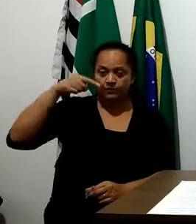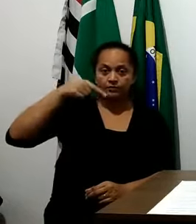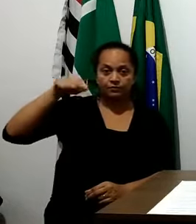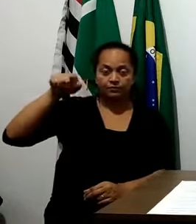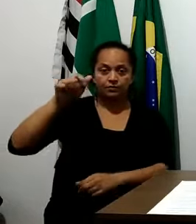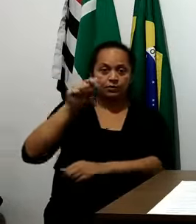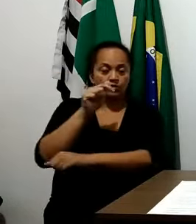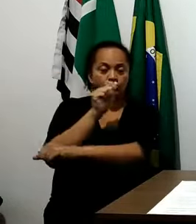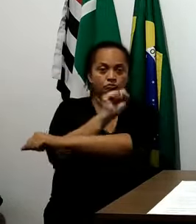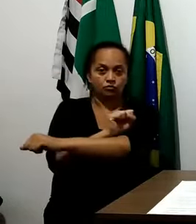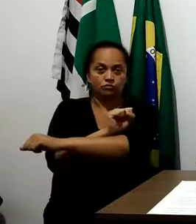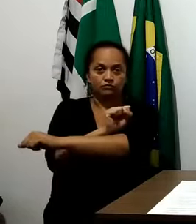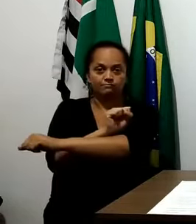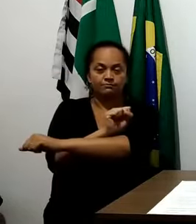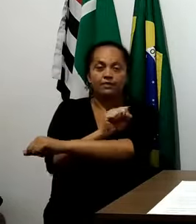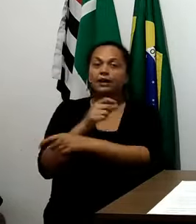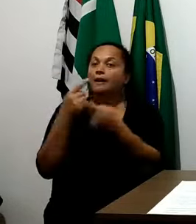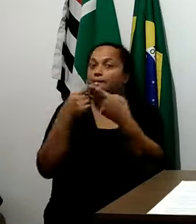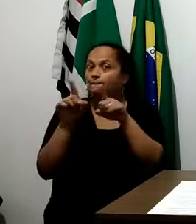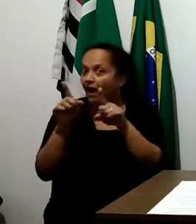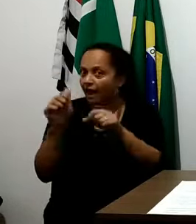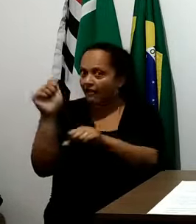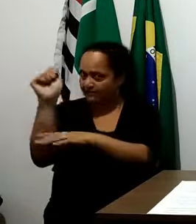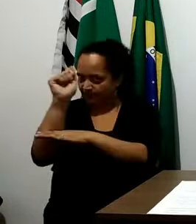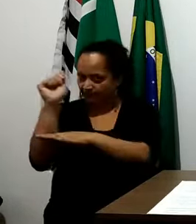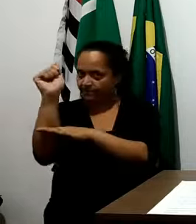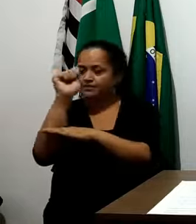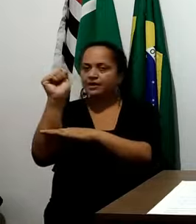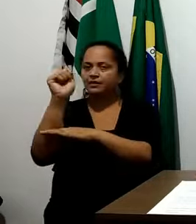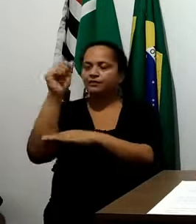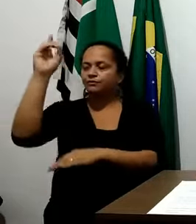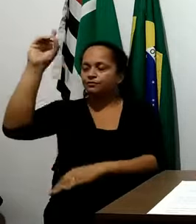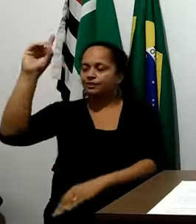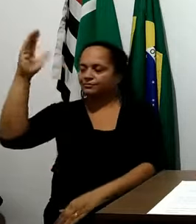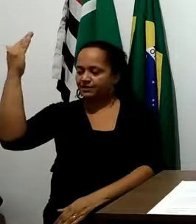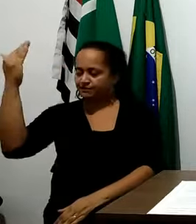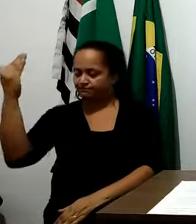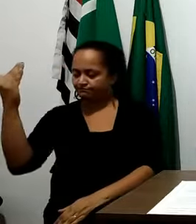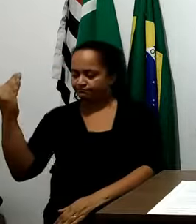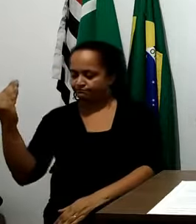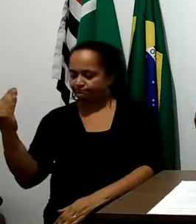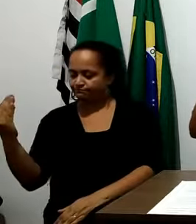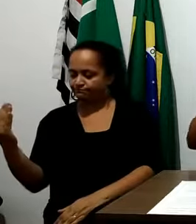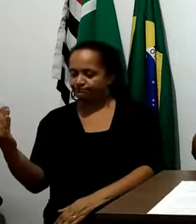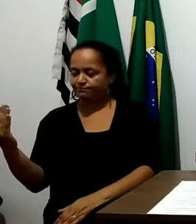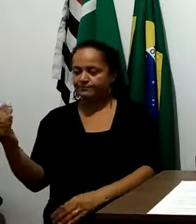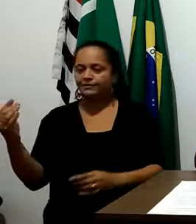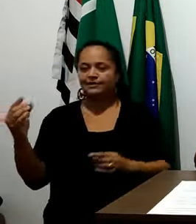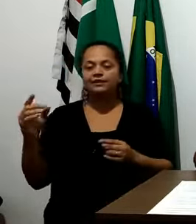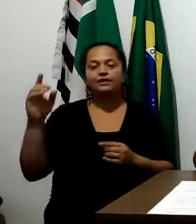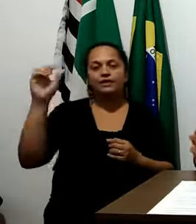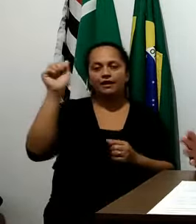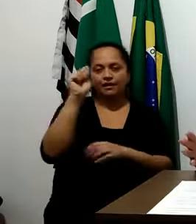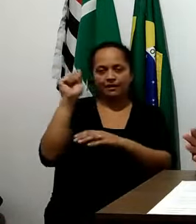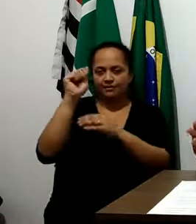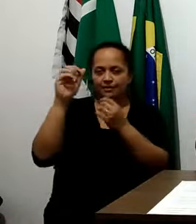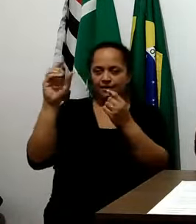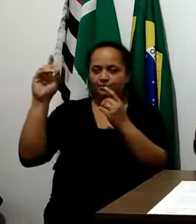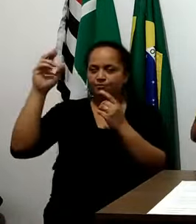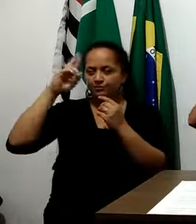Porém Abraão permaneceu ainda na presença do Senhor. E aproximando-se do Senhor